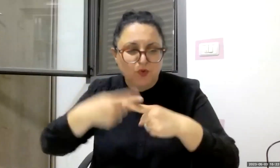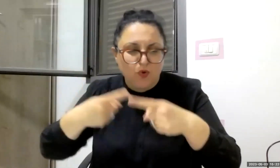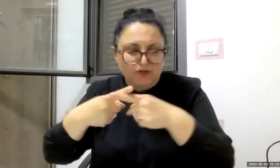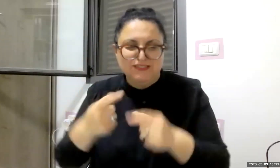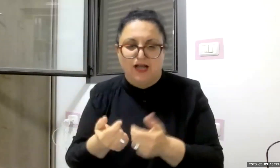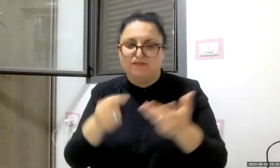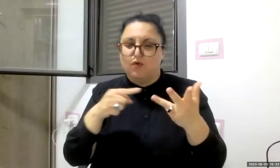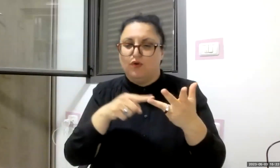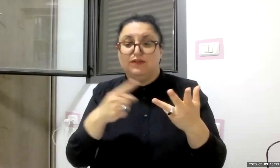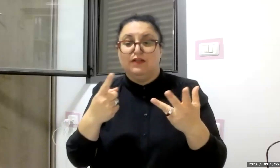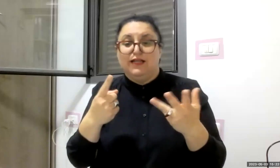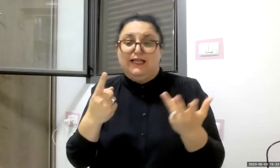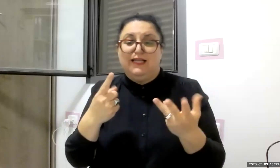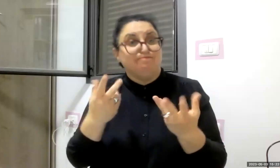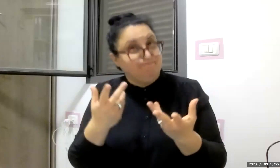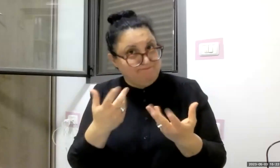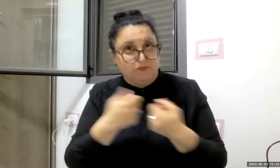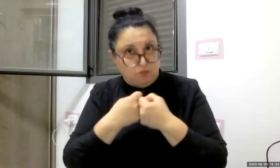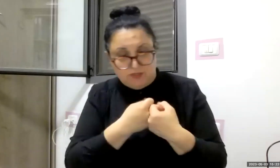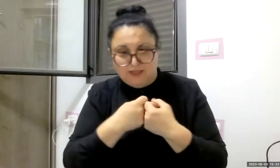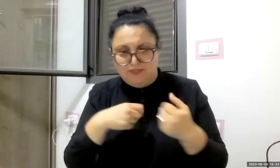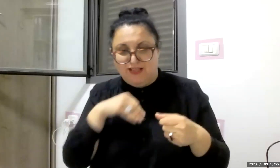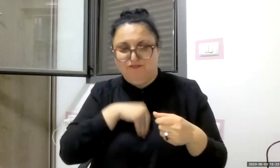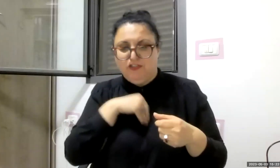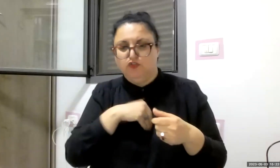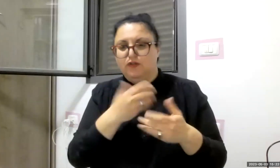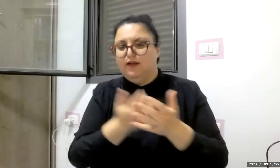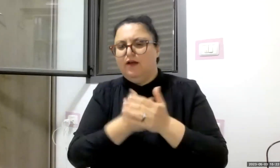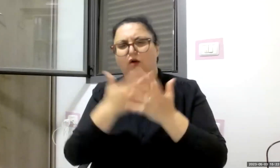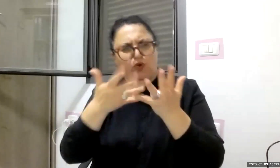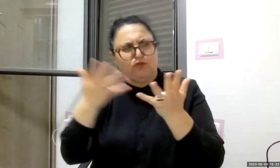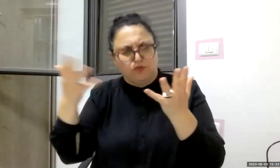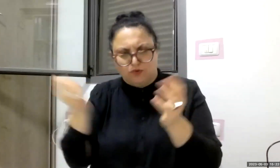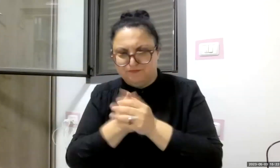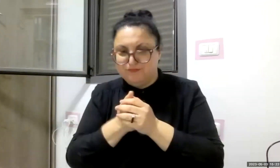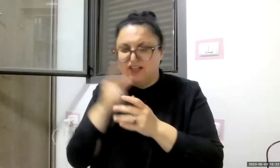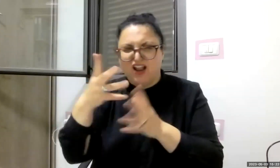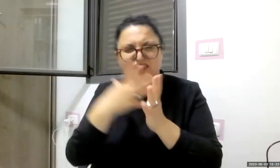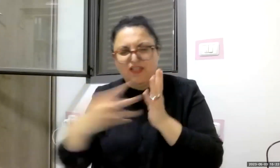נשים עם מוגבלויות מצטלבות, אם זה מתמודדי נפש, ועוד ועוד,